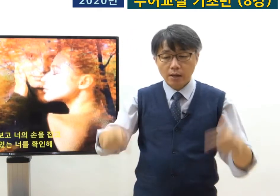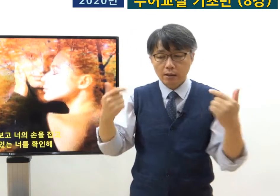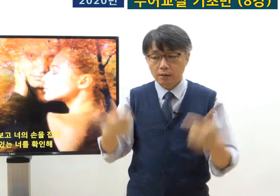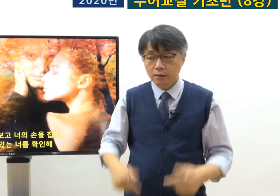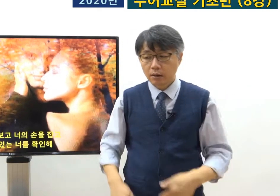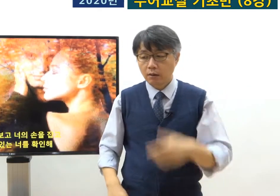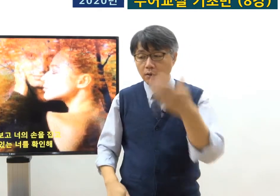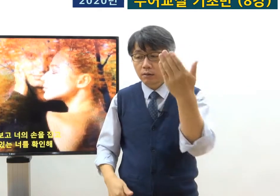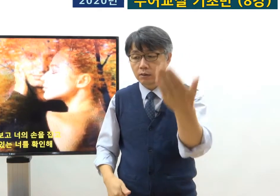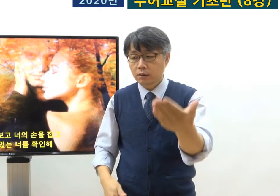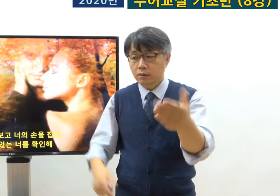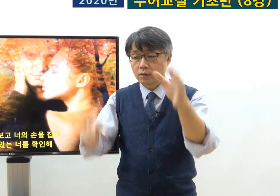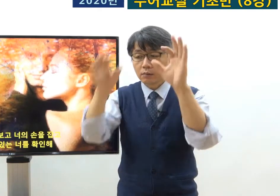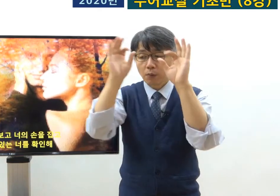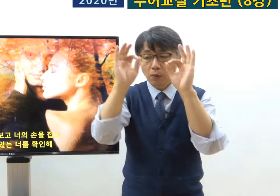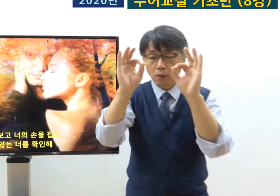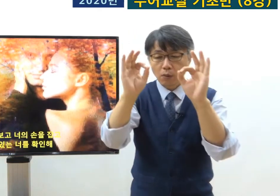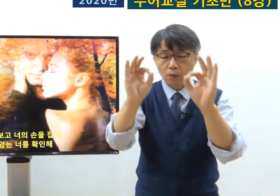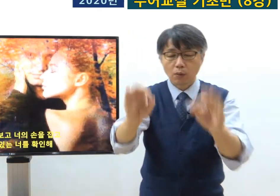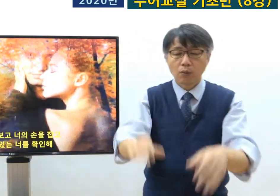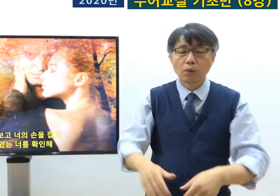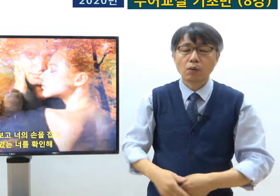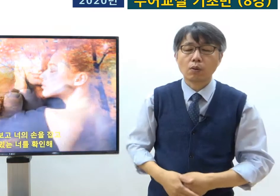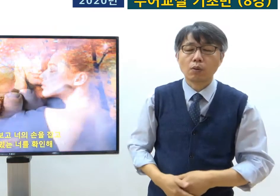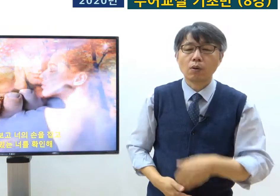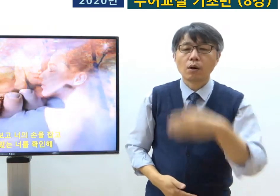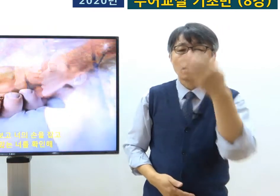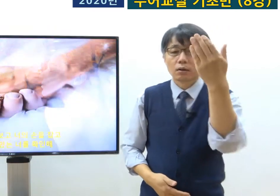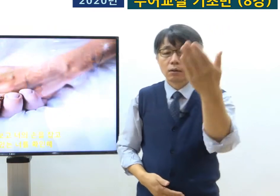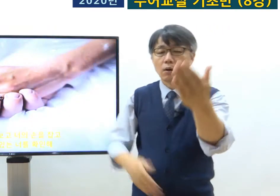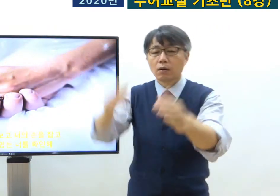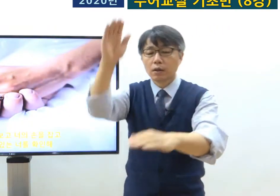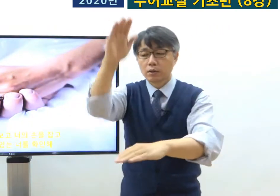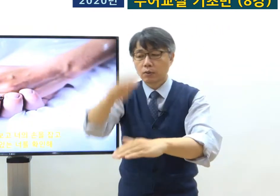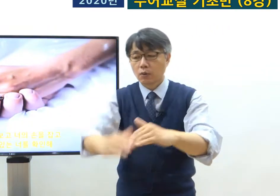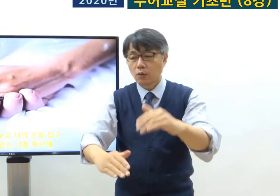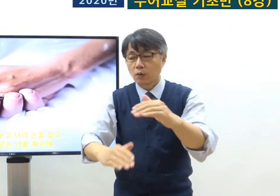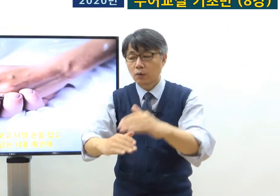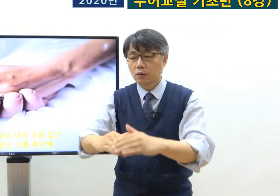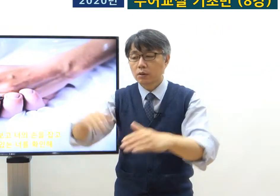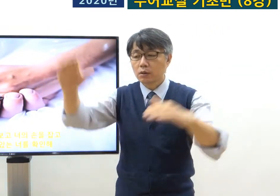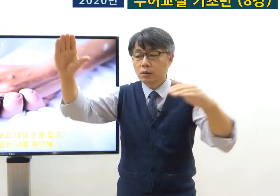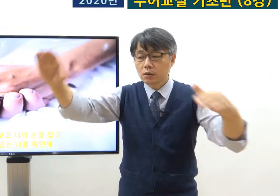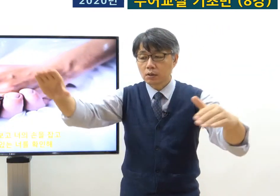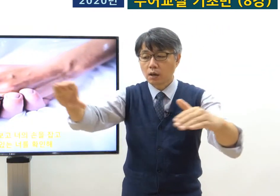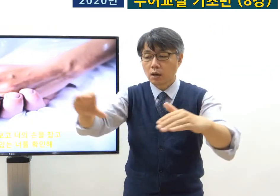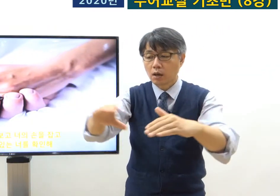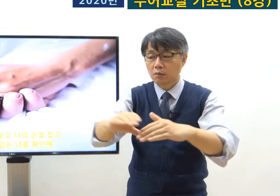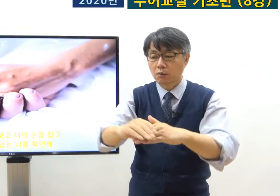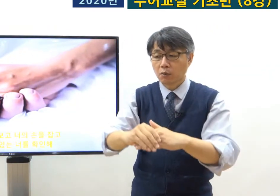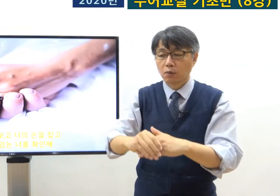매일 너를 보고 너의 손을